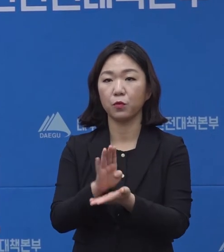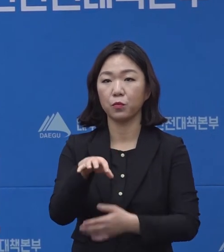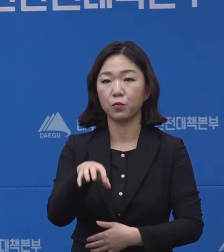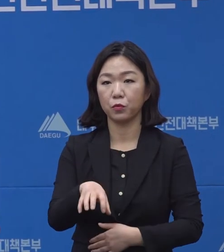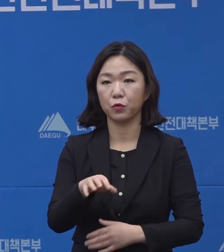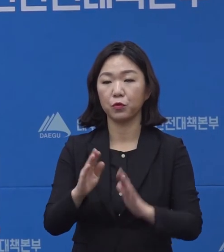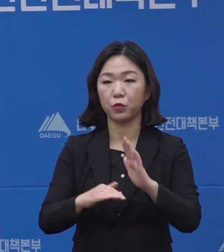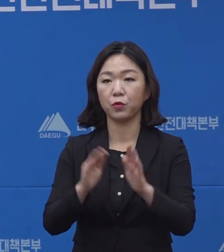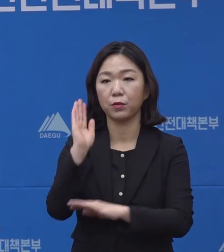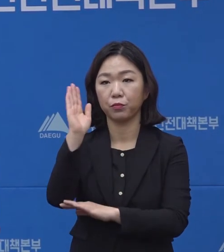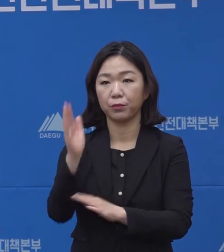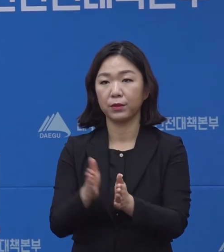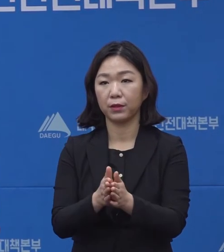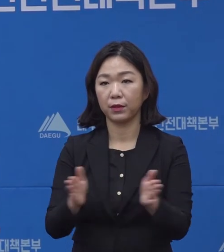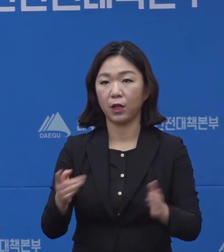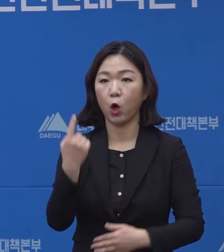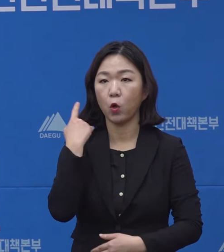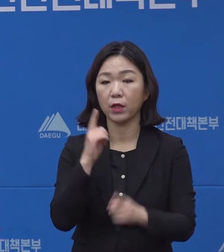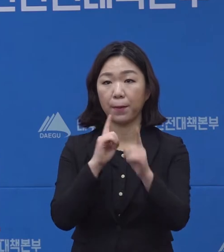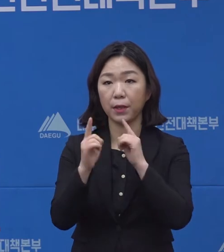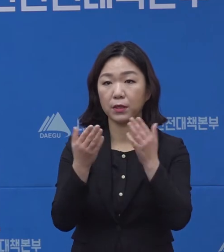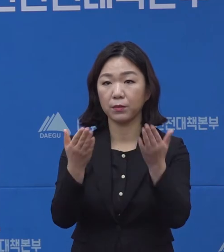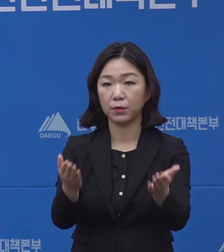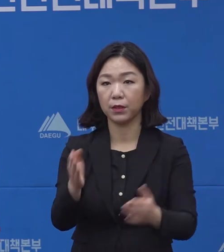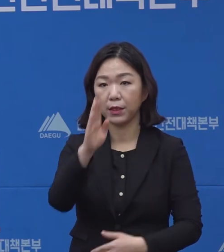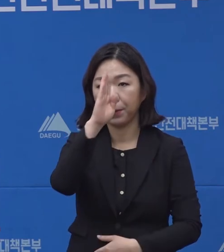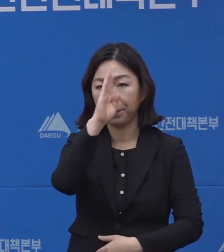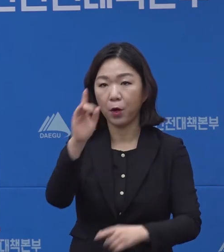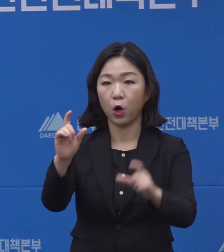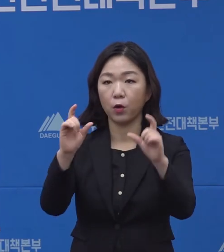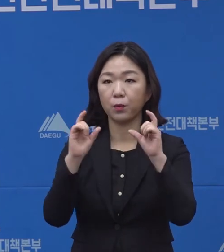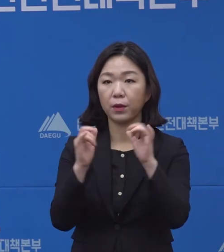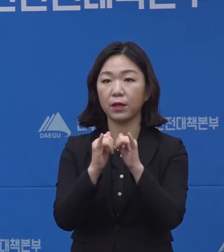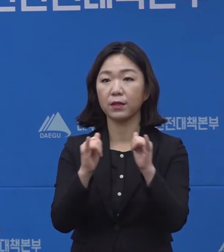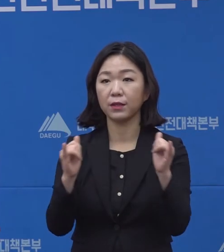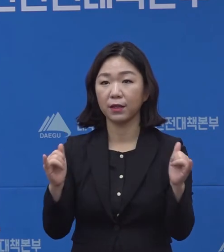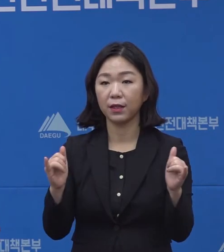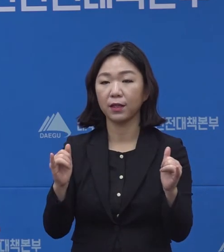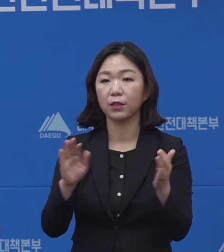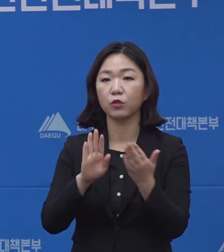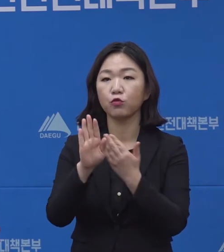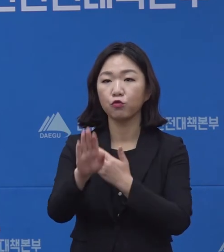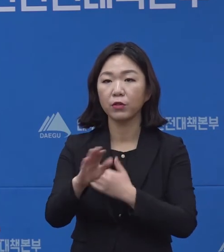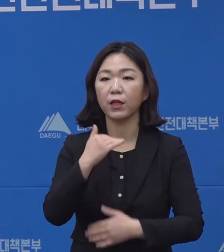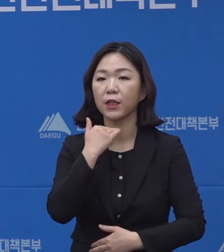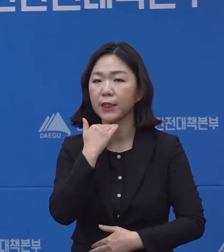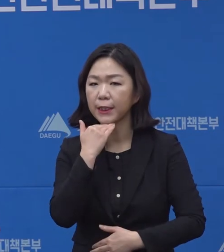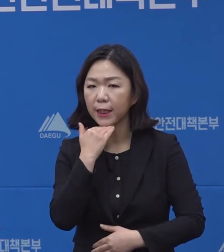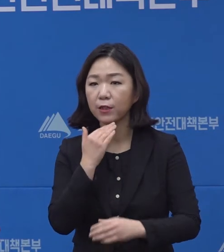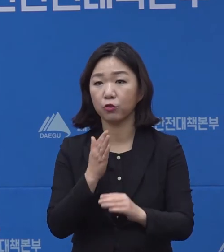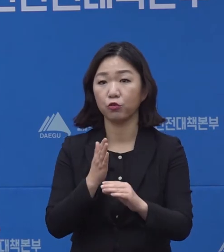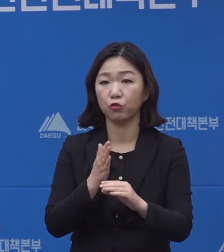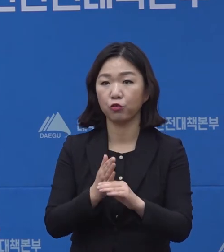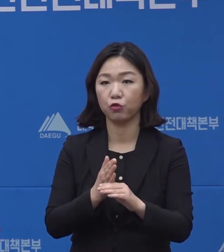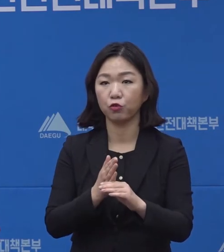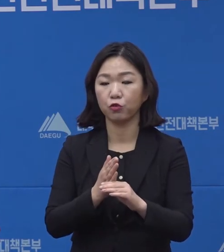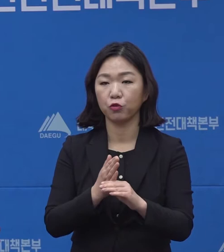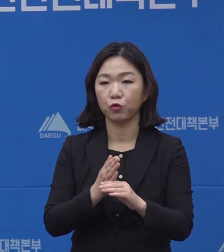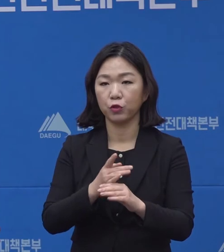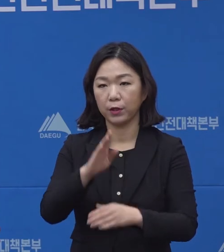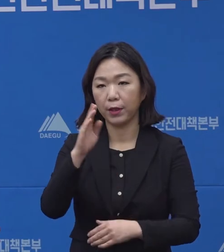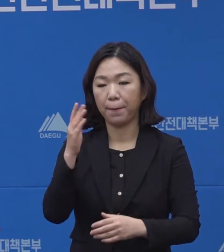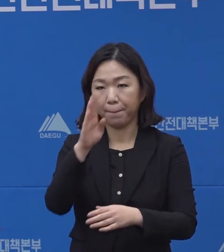드리겠습니다. 먼저 어제 말씀드린 확진 판정 후 자가에서 입원 대기 중인 환자의 완치